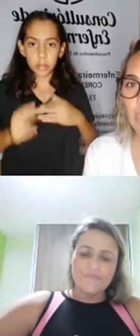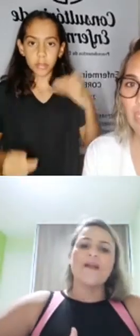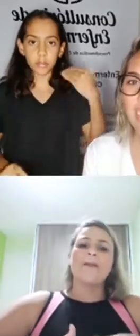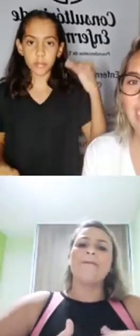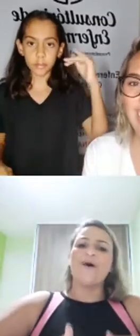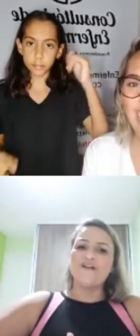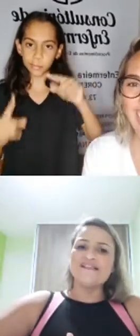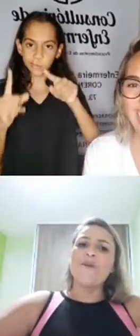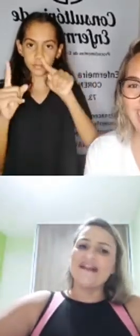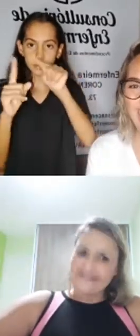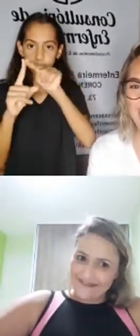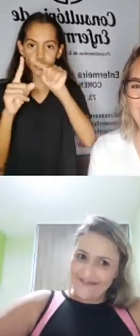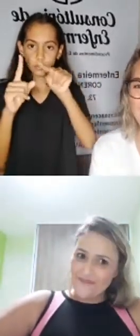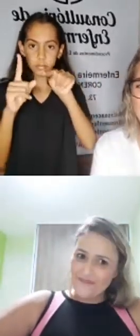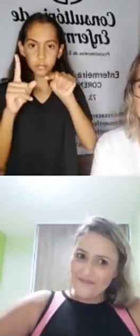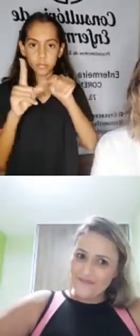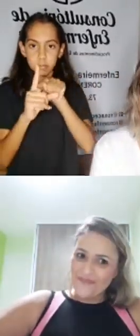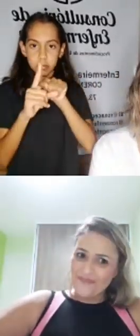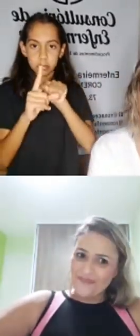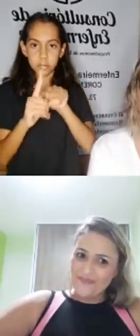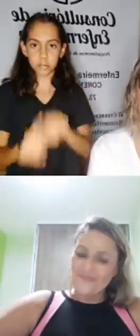gravidezes pós-quarentena.